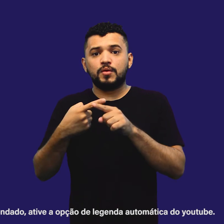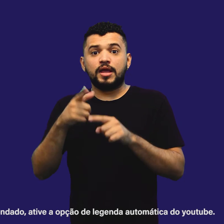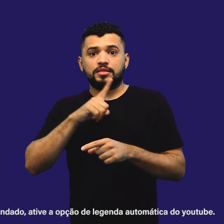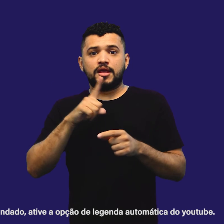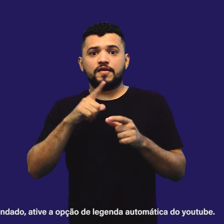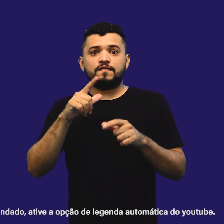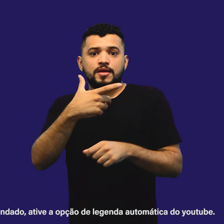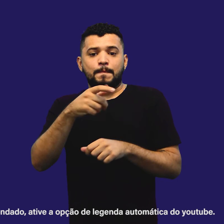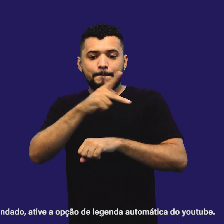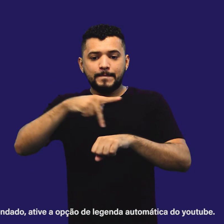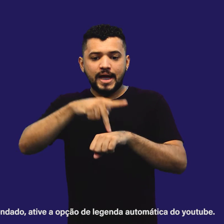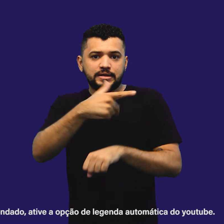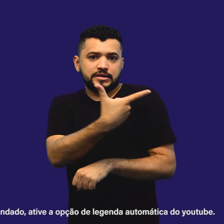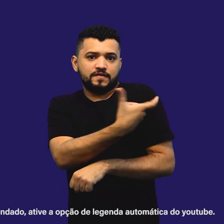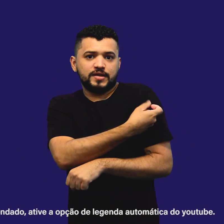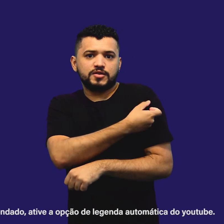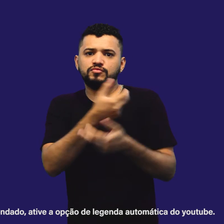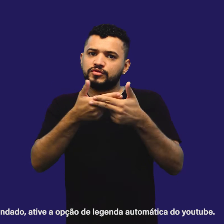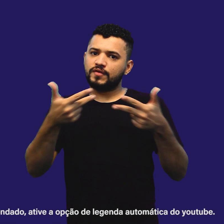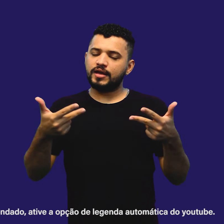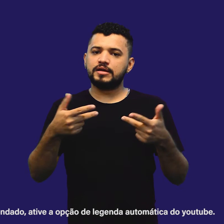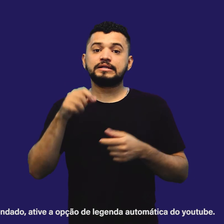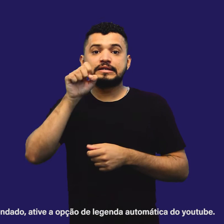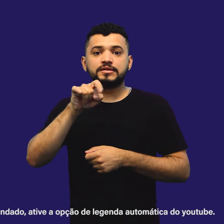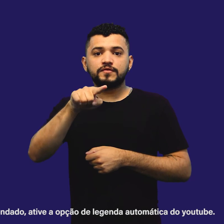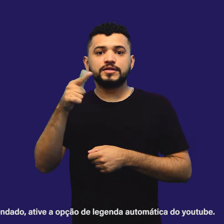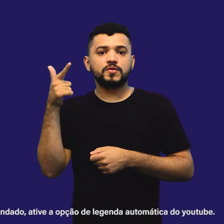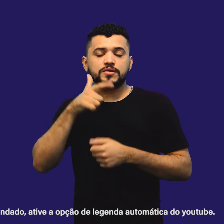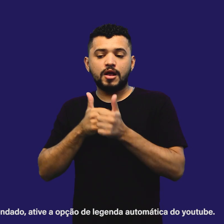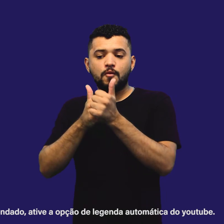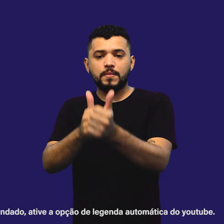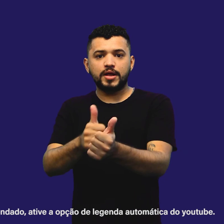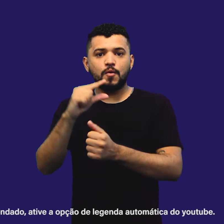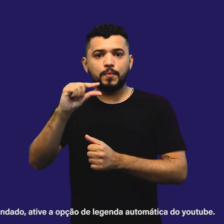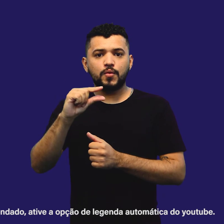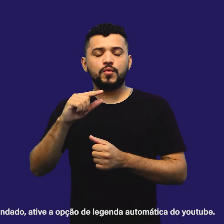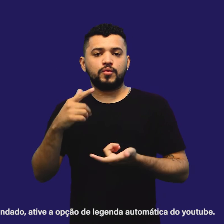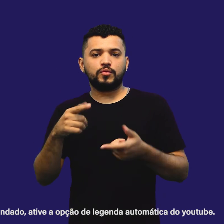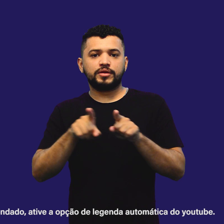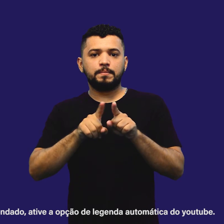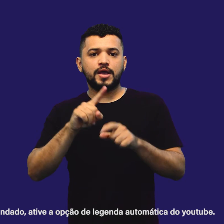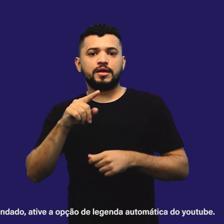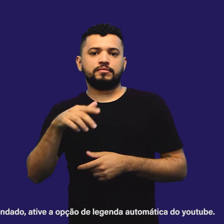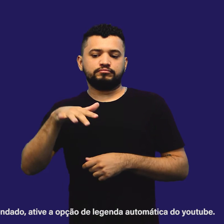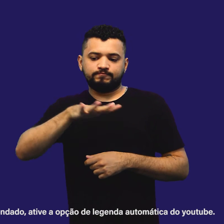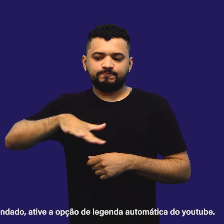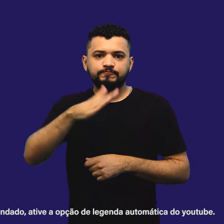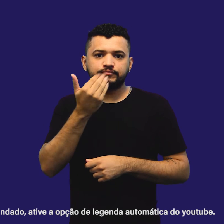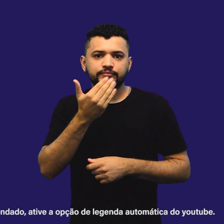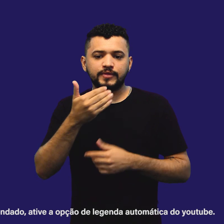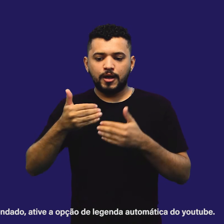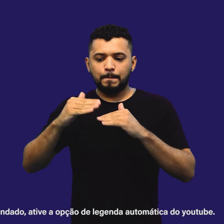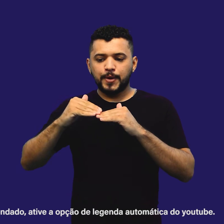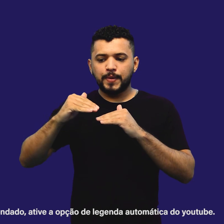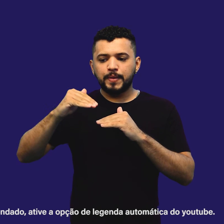acompanha um pouquinho como que o nosso segmento, no caso, né, o meu, está crescendo lá fora, como que o